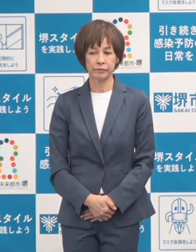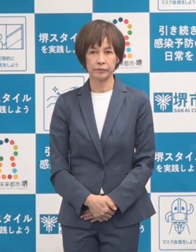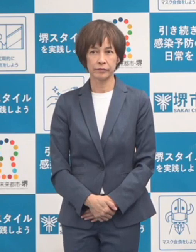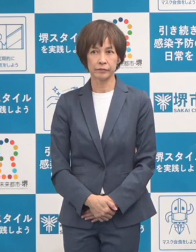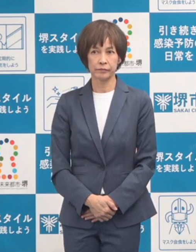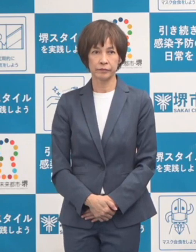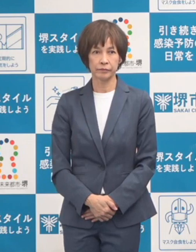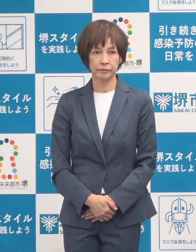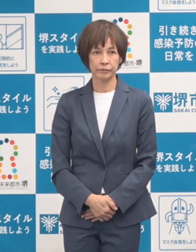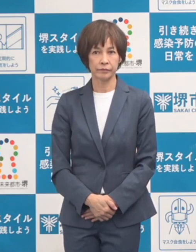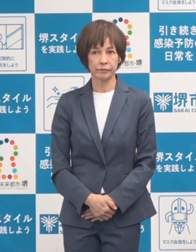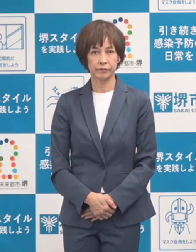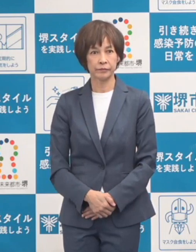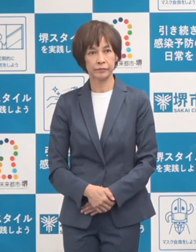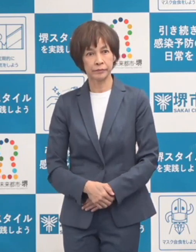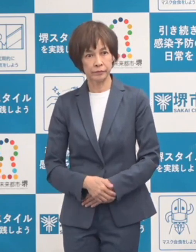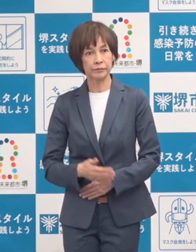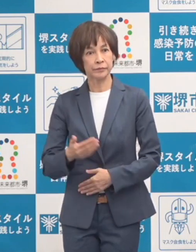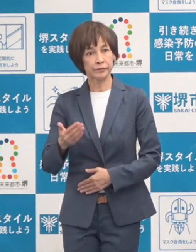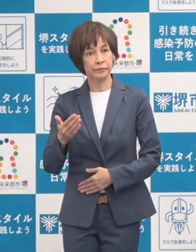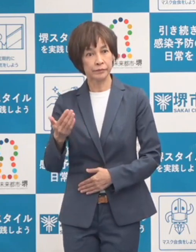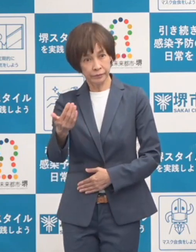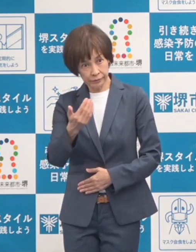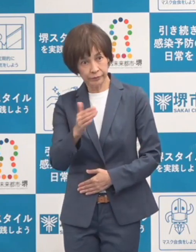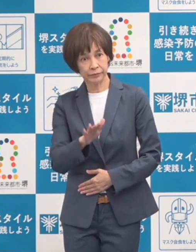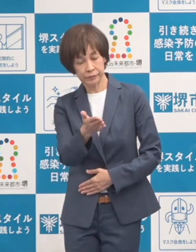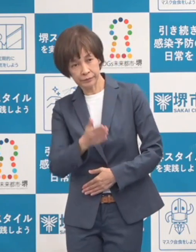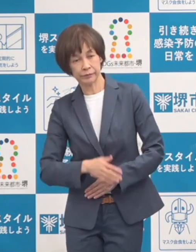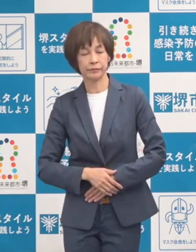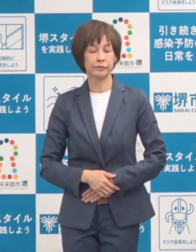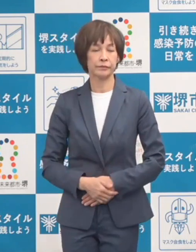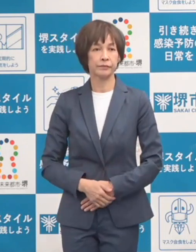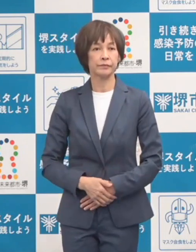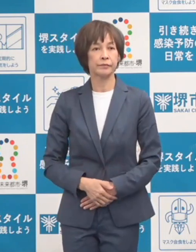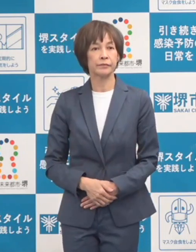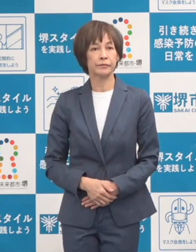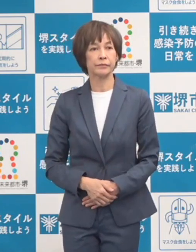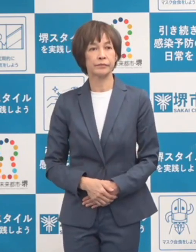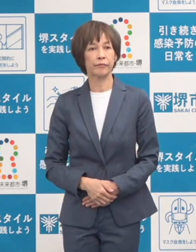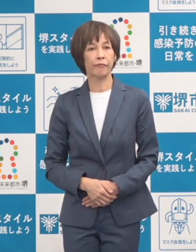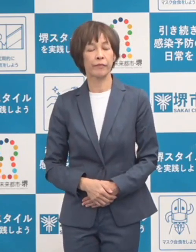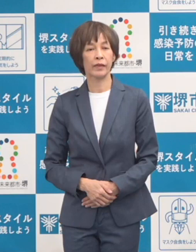ご質問いかがですか。毎日新聞社、